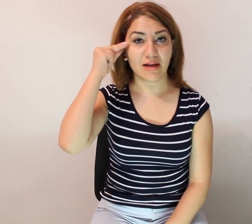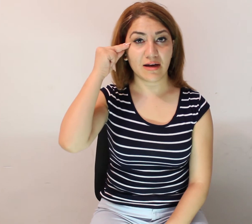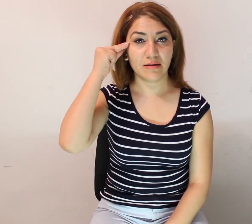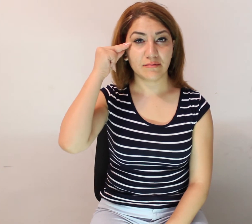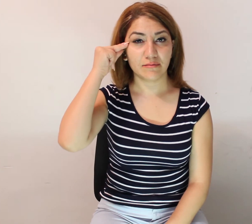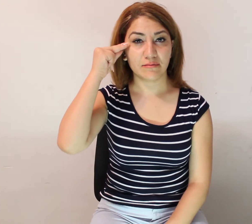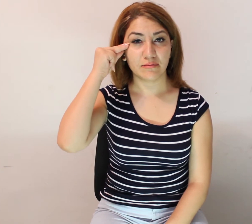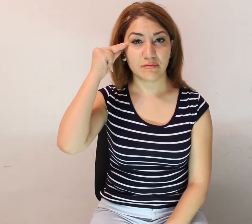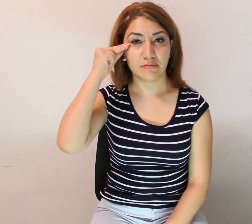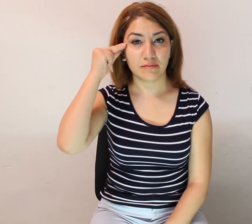Չինաստան,